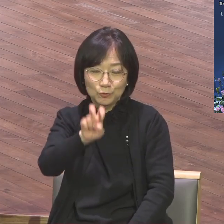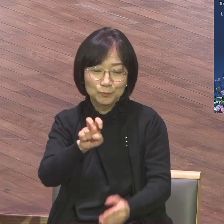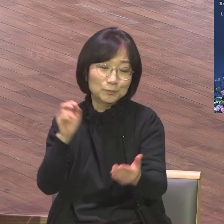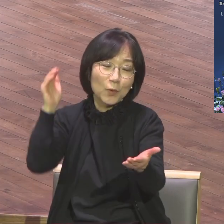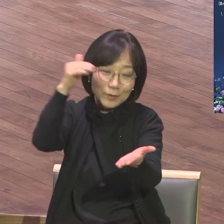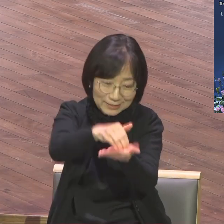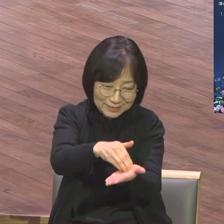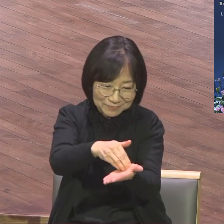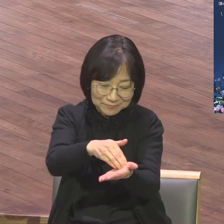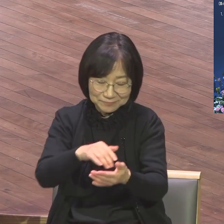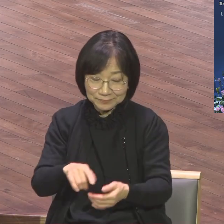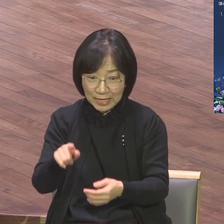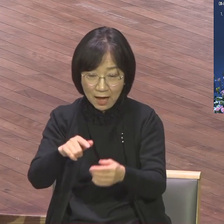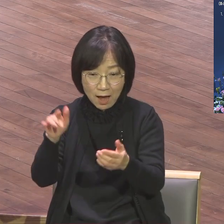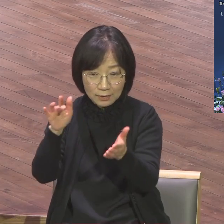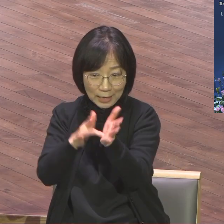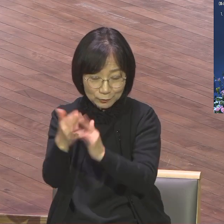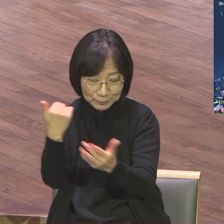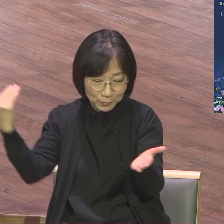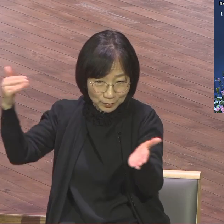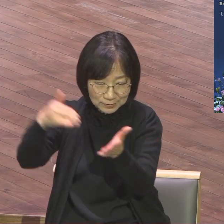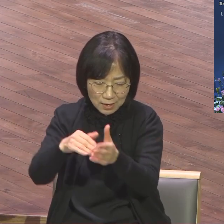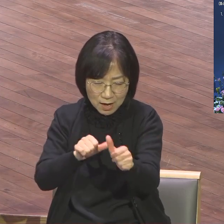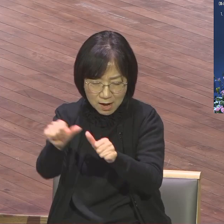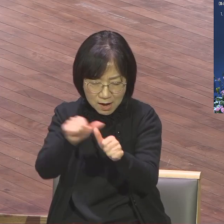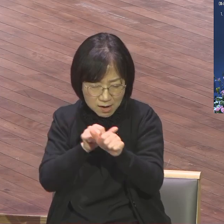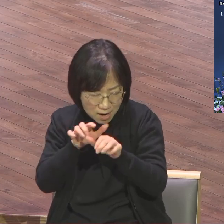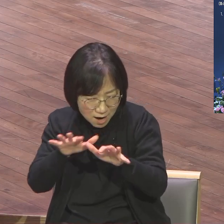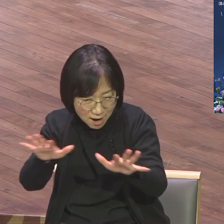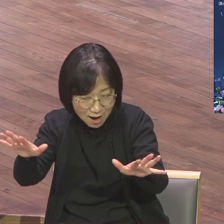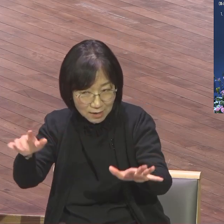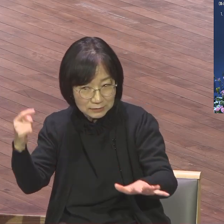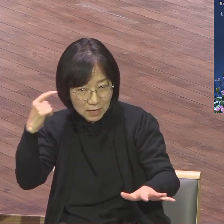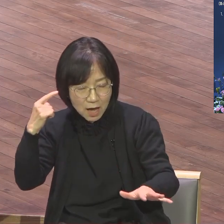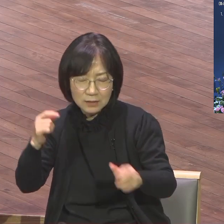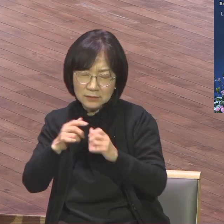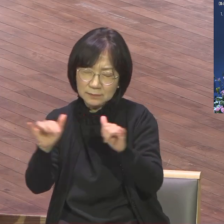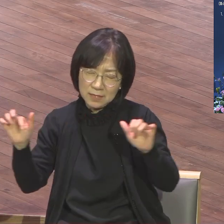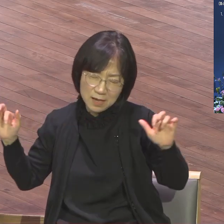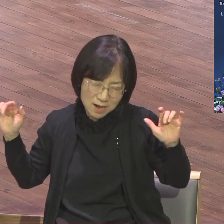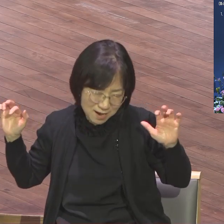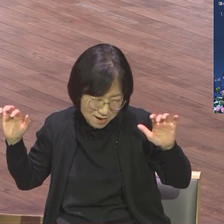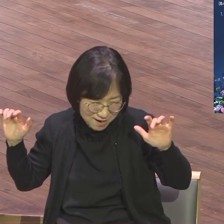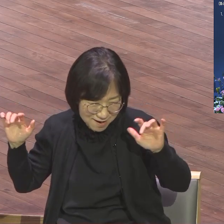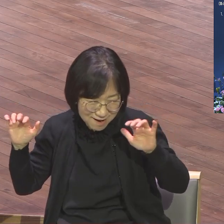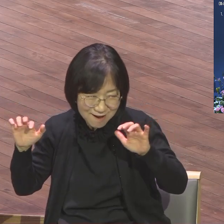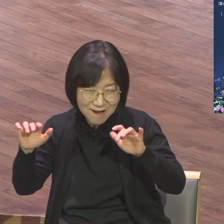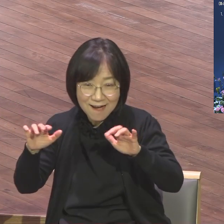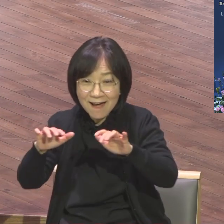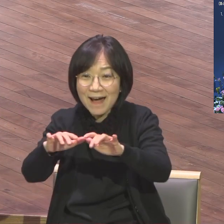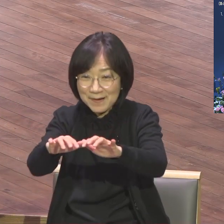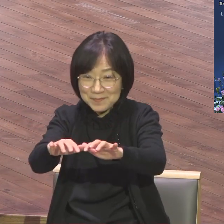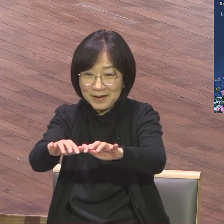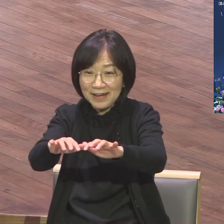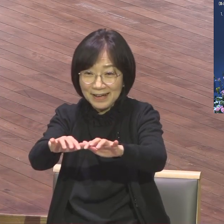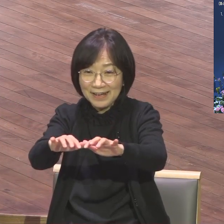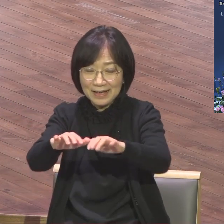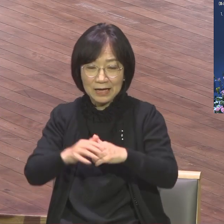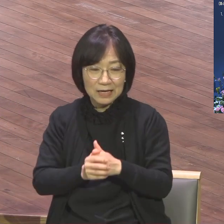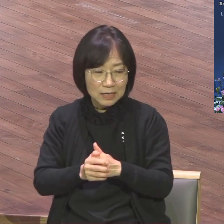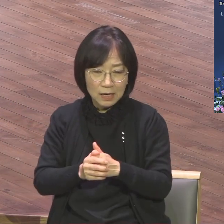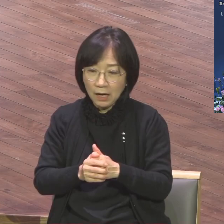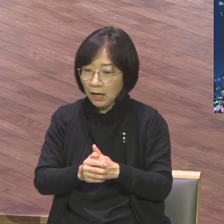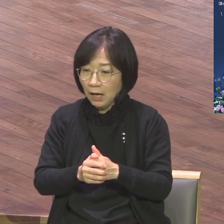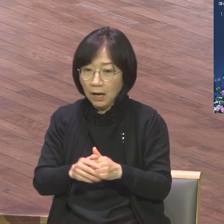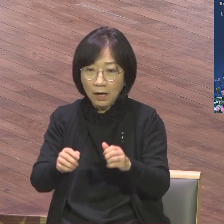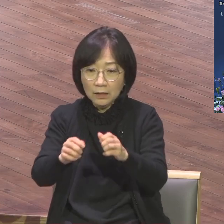예수님이 오셨다라는 소문이 나게 되니까 사람들이 막 구름벼같이도 몰려오지요. 몰려오는데 그 많은